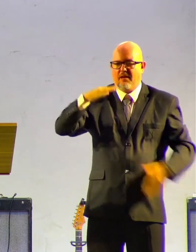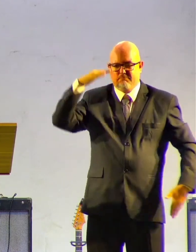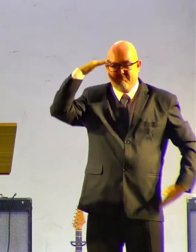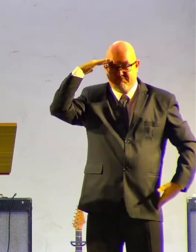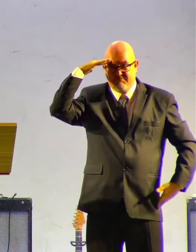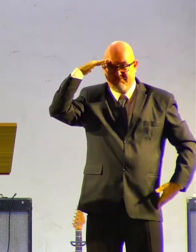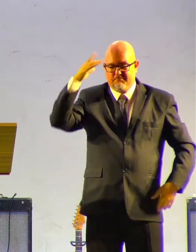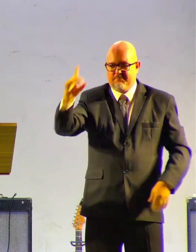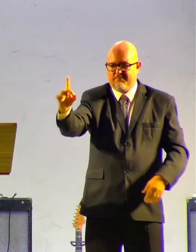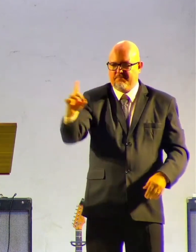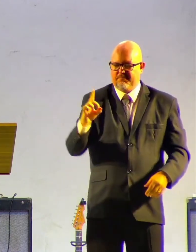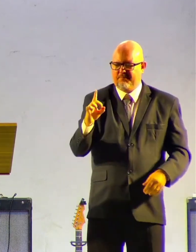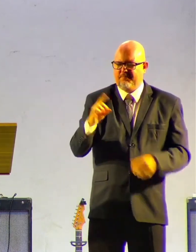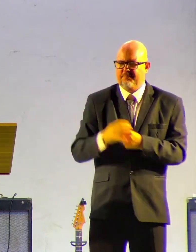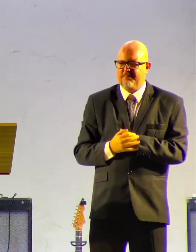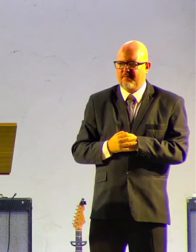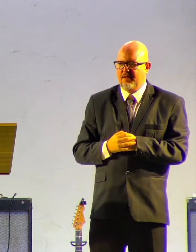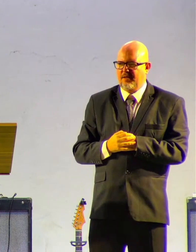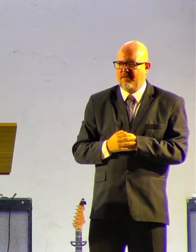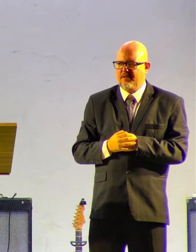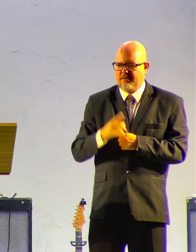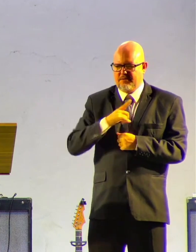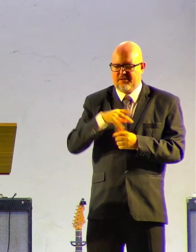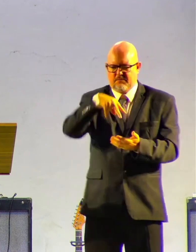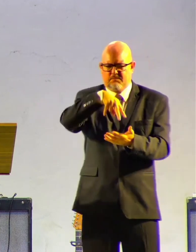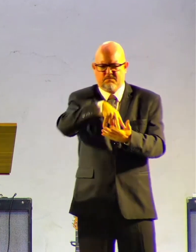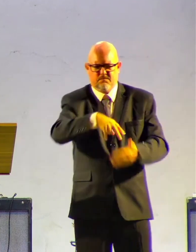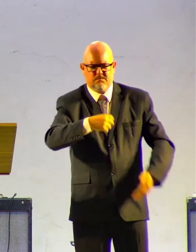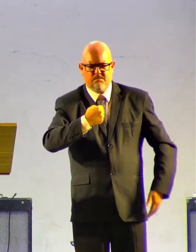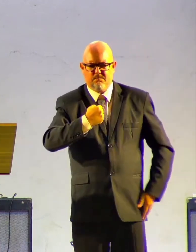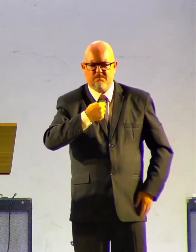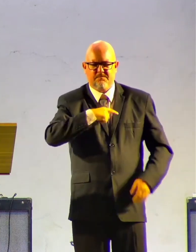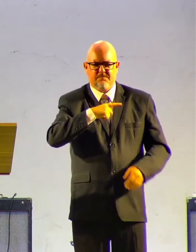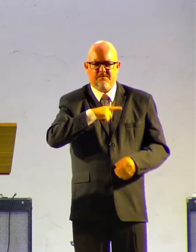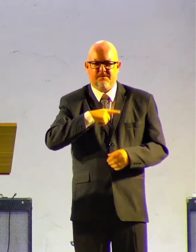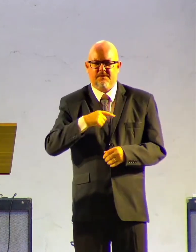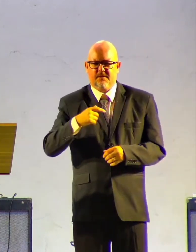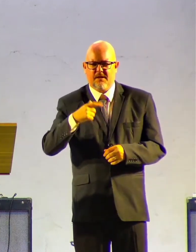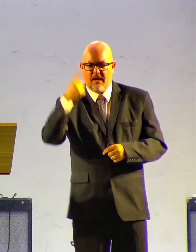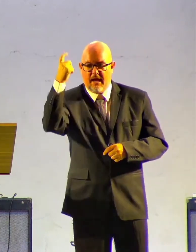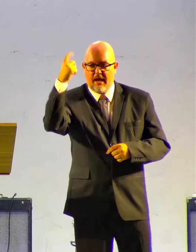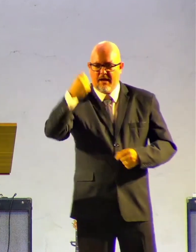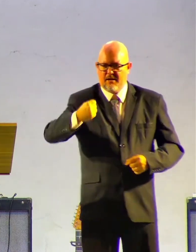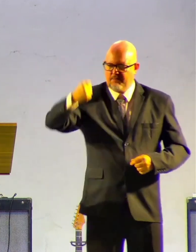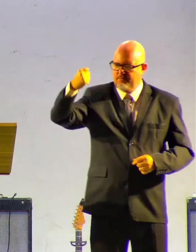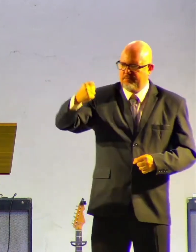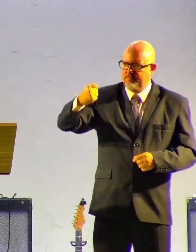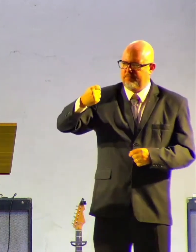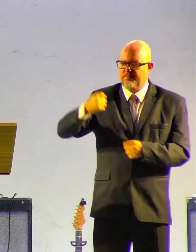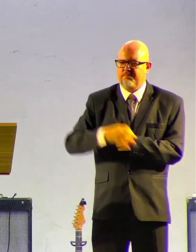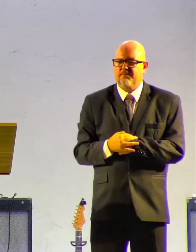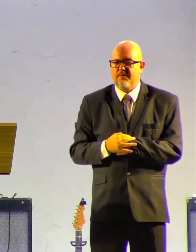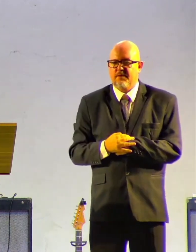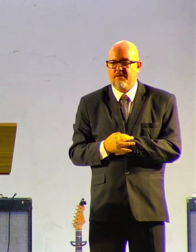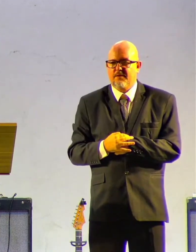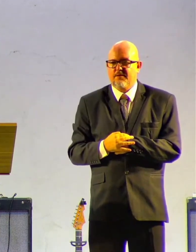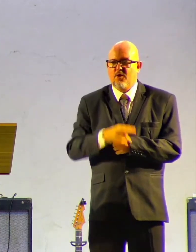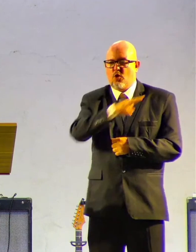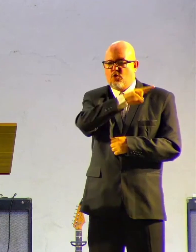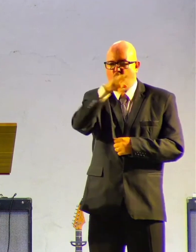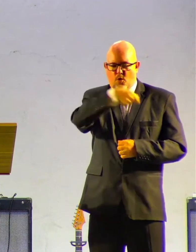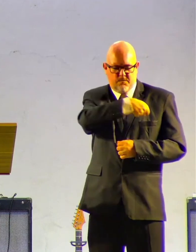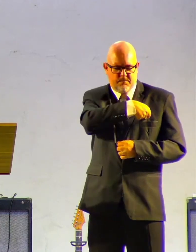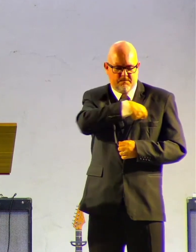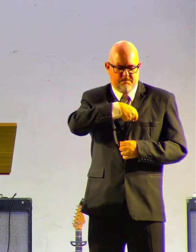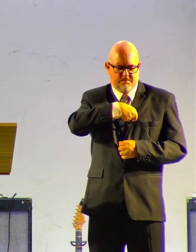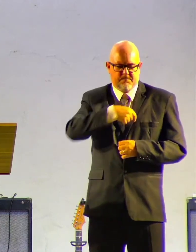cadete, no seu posto de guarda, com a sua metralhadora na mão, com seu nome